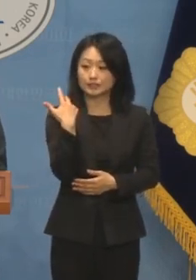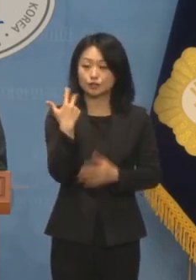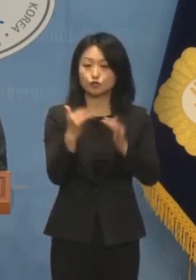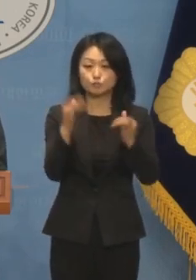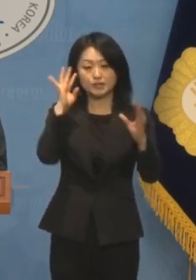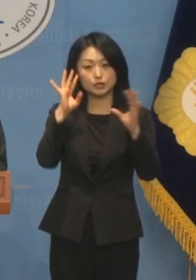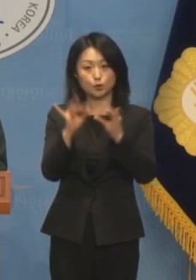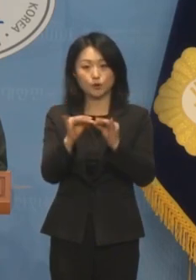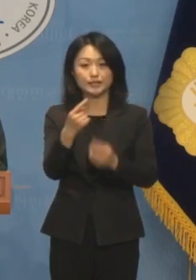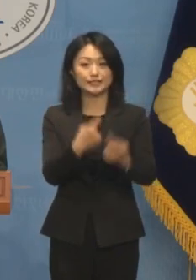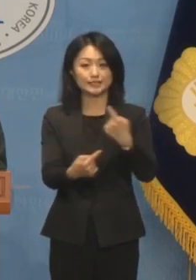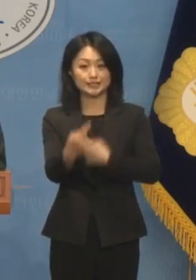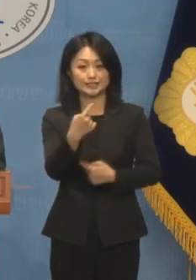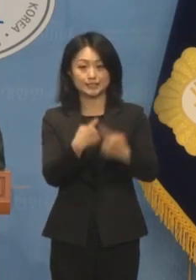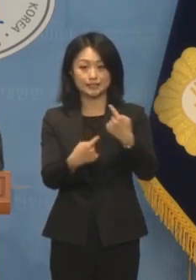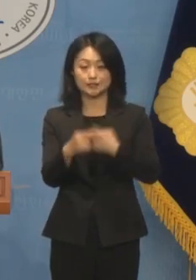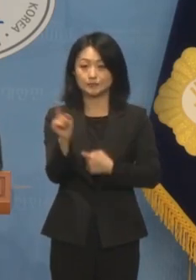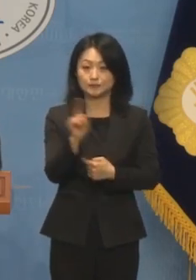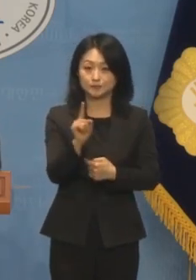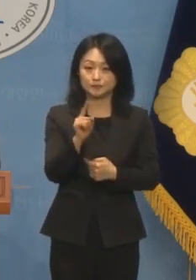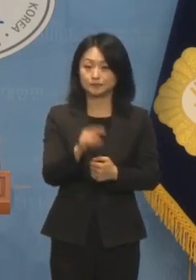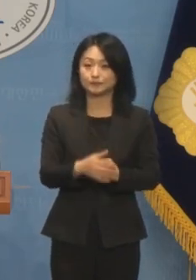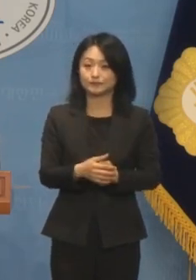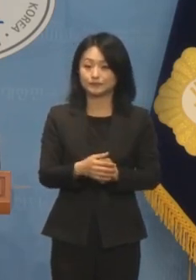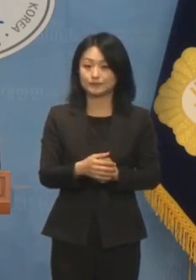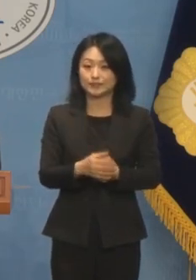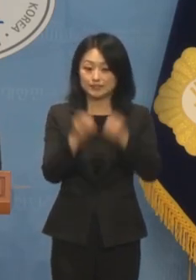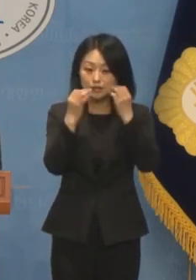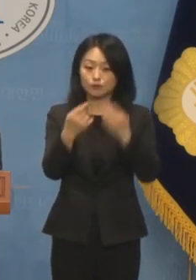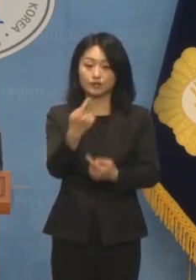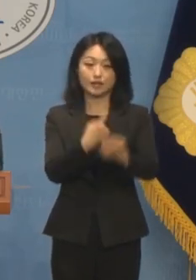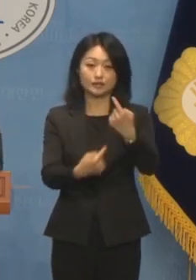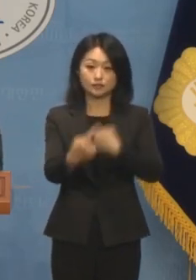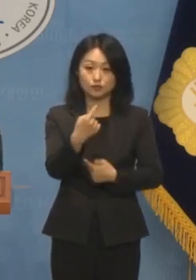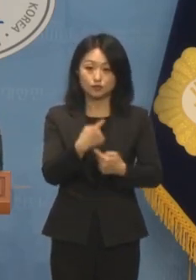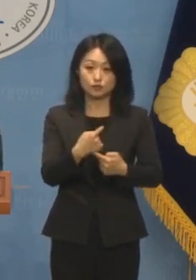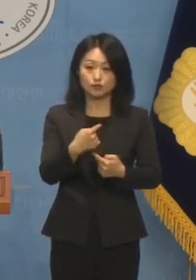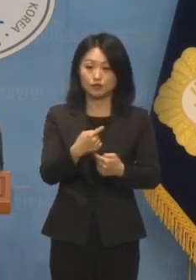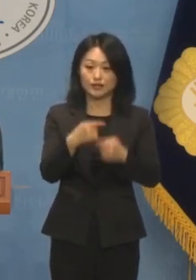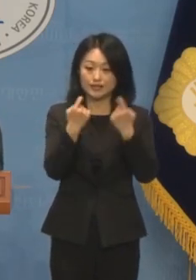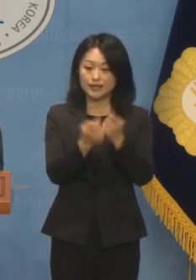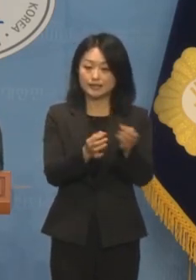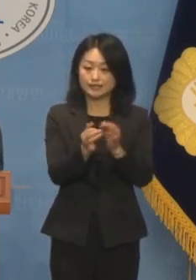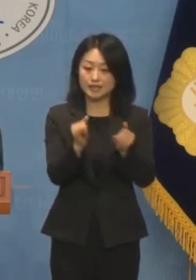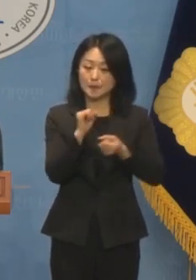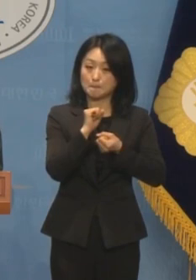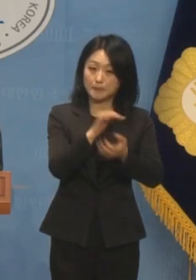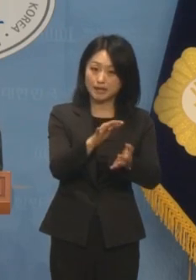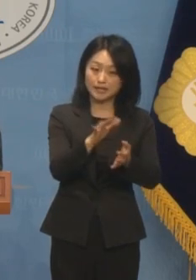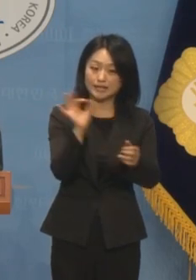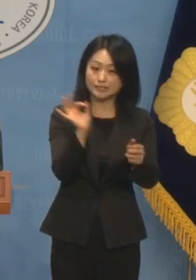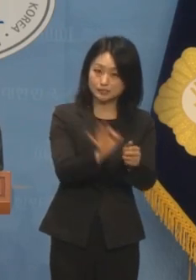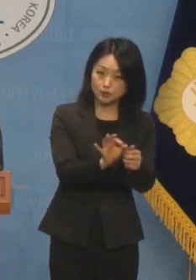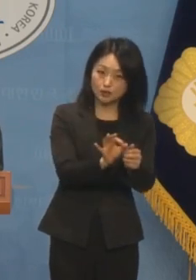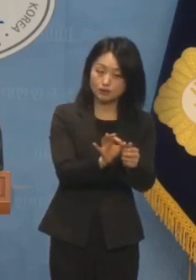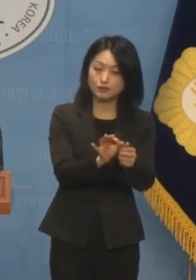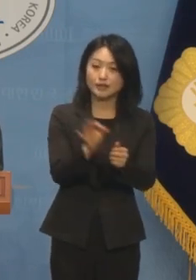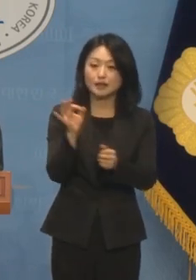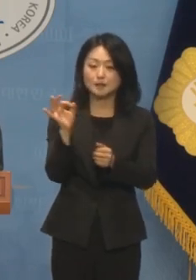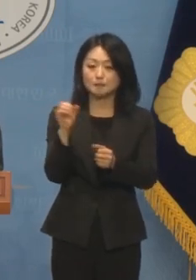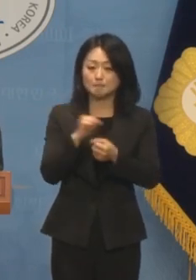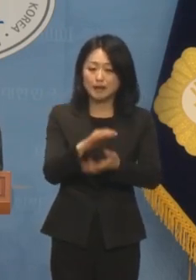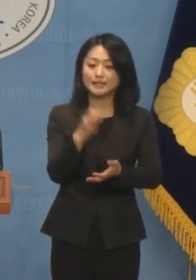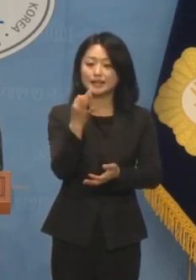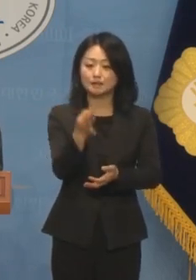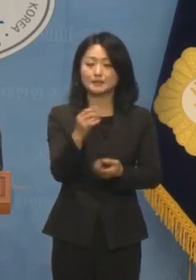국민동의 청원 현황입니다. 지난주 새롭게 공개된 청원은 소상공인 배달 자영업 지원 및 배달비에 관한 청원